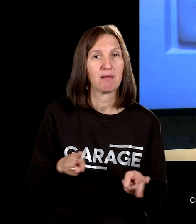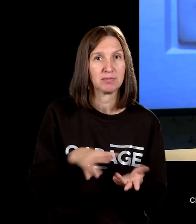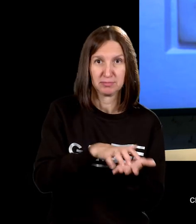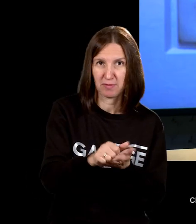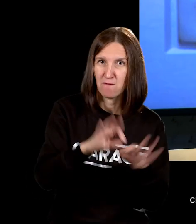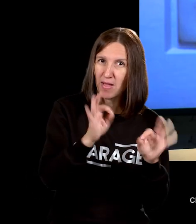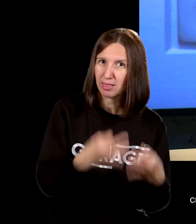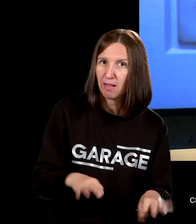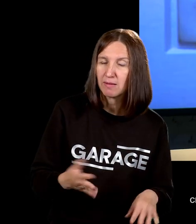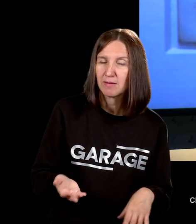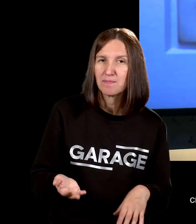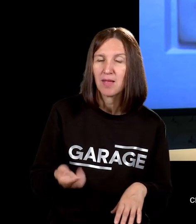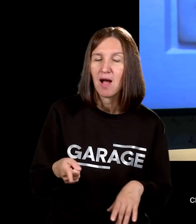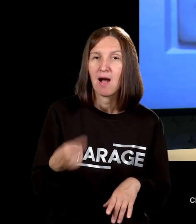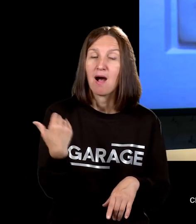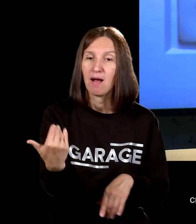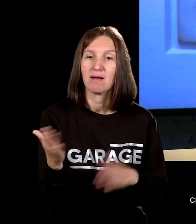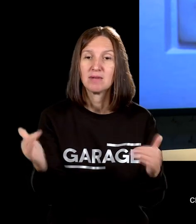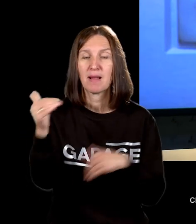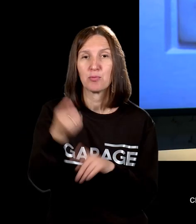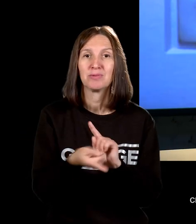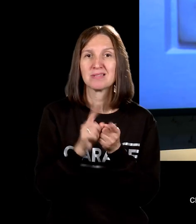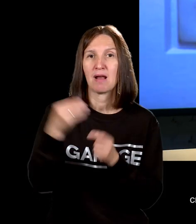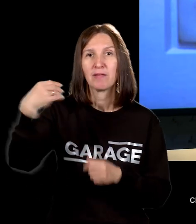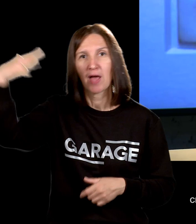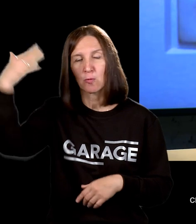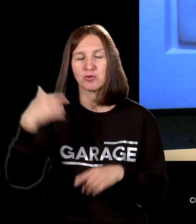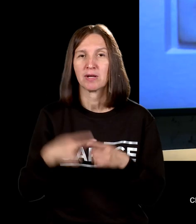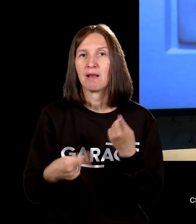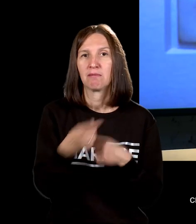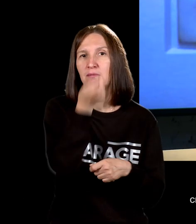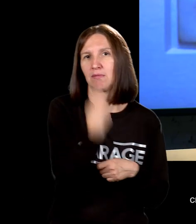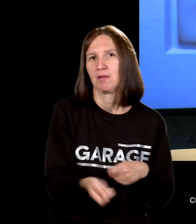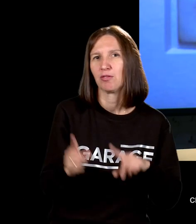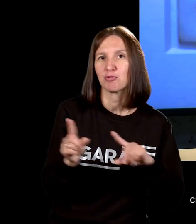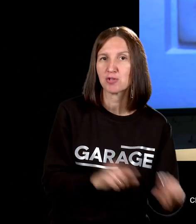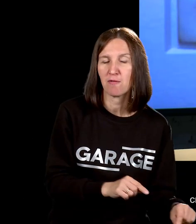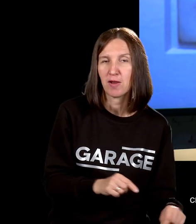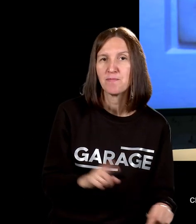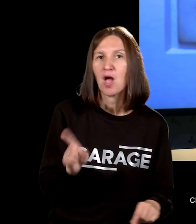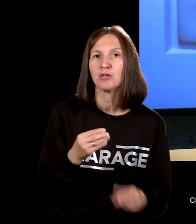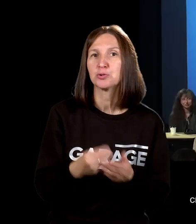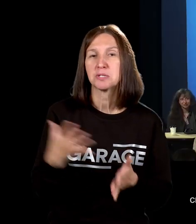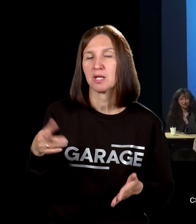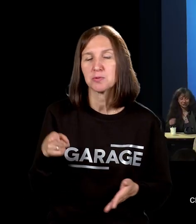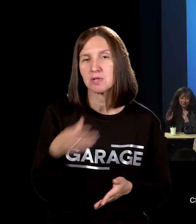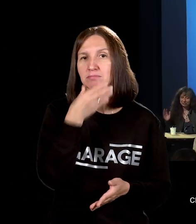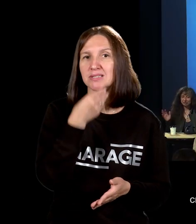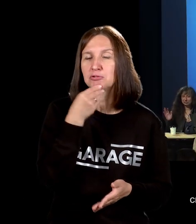Историческая ценность у них сомнительная, да, это потому что это, скорее всего, покупают их какие-нибудь там, не знаю, тайные